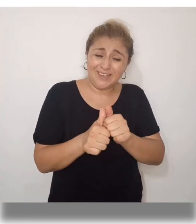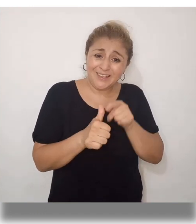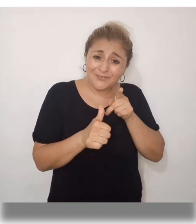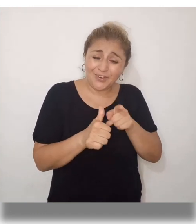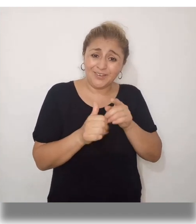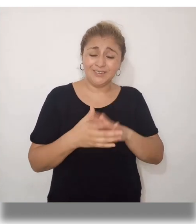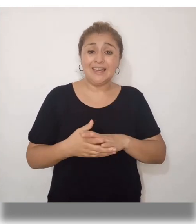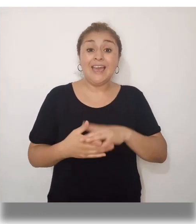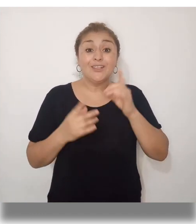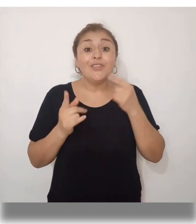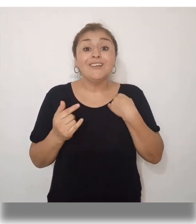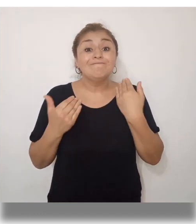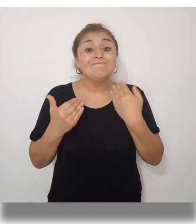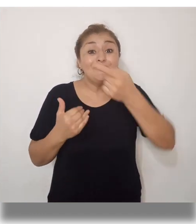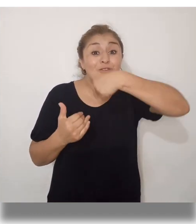padre ausente